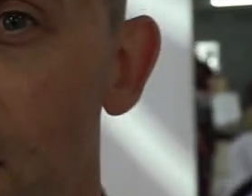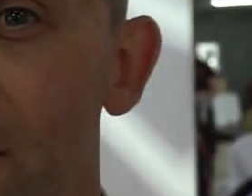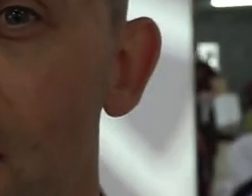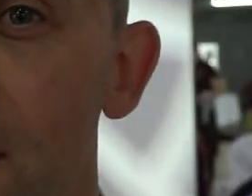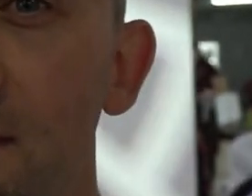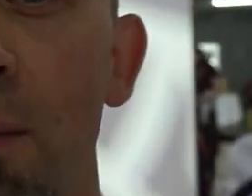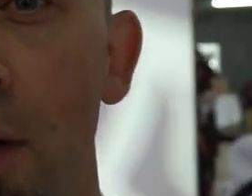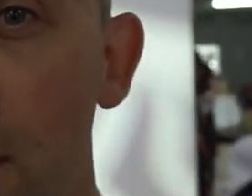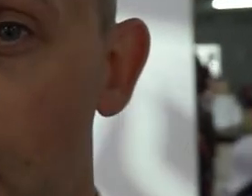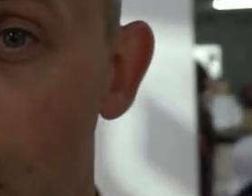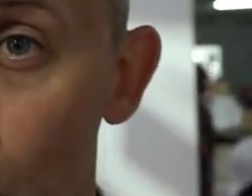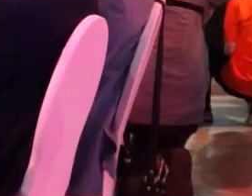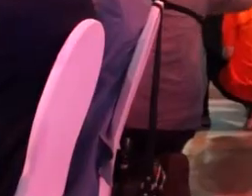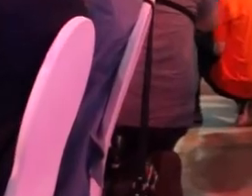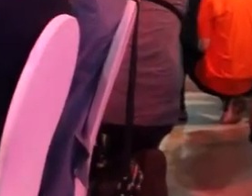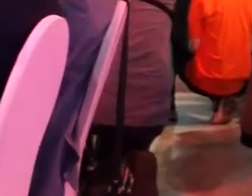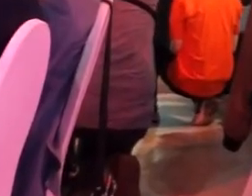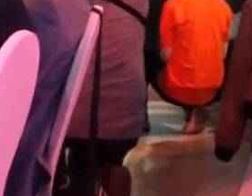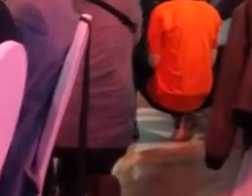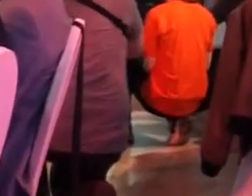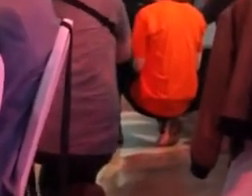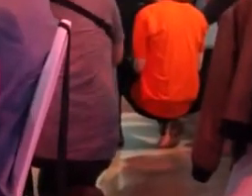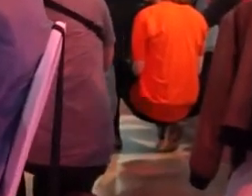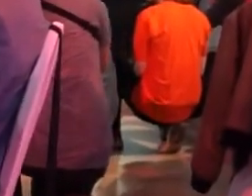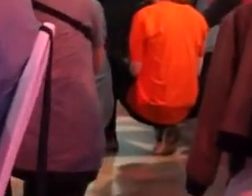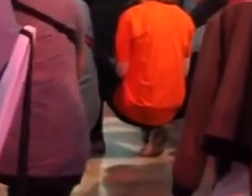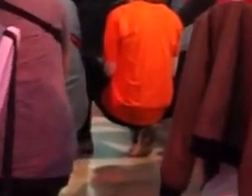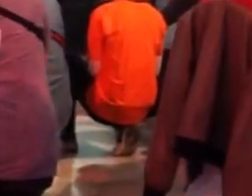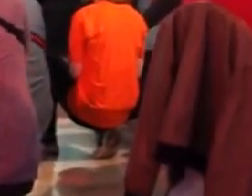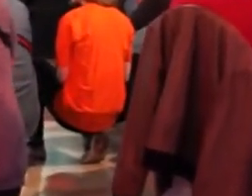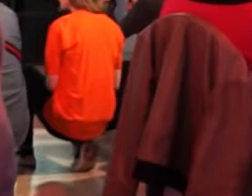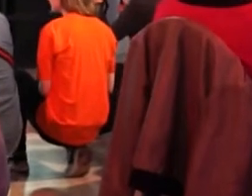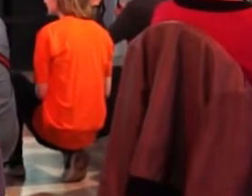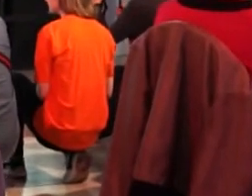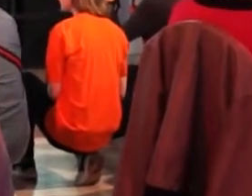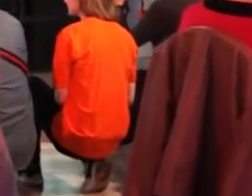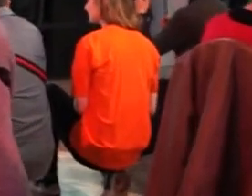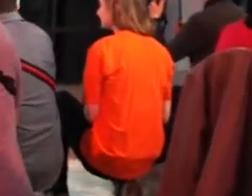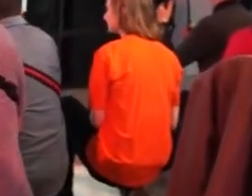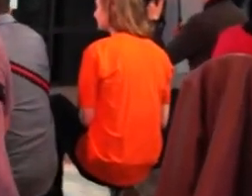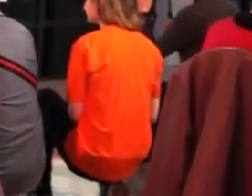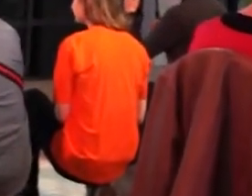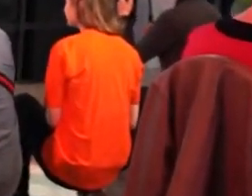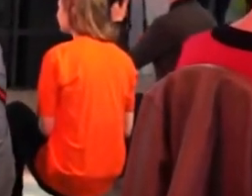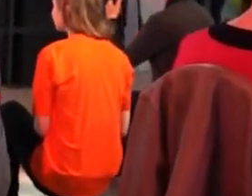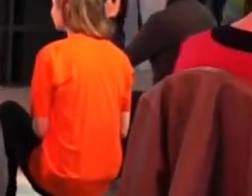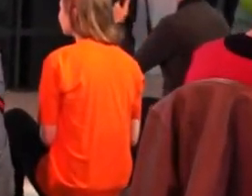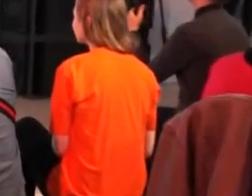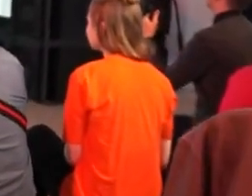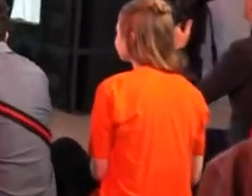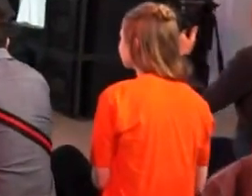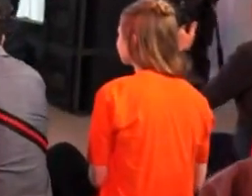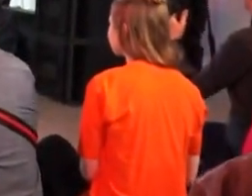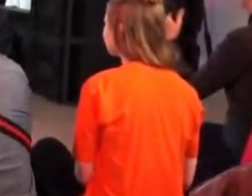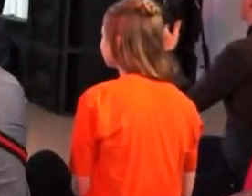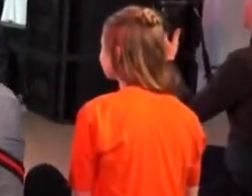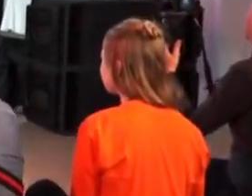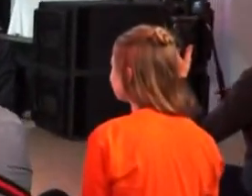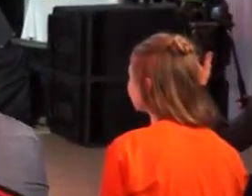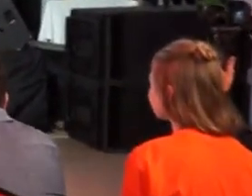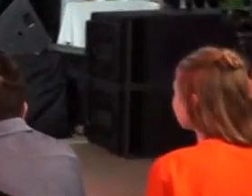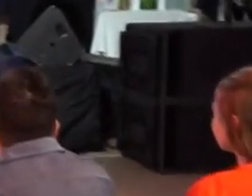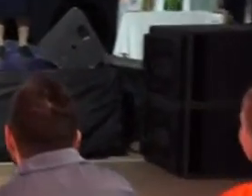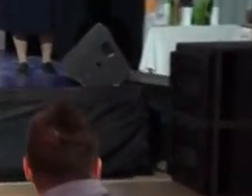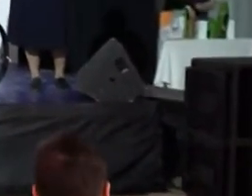стараемся выделить самых лучших ребят, самые лучшие работы, направленные на помощь